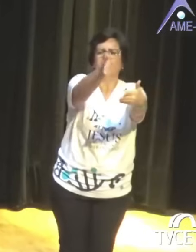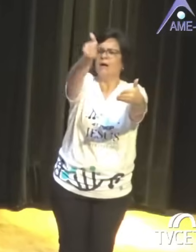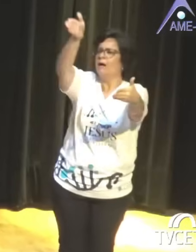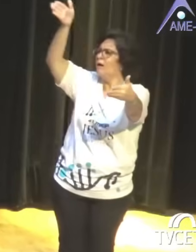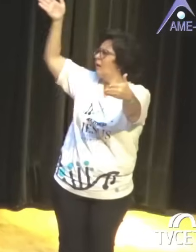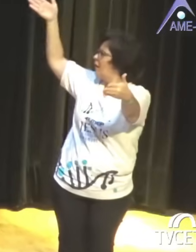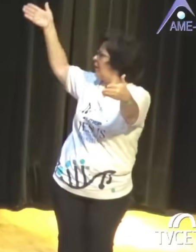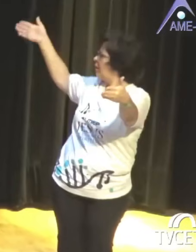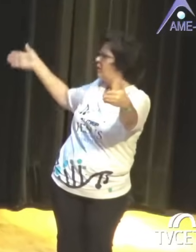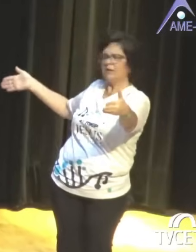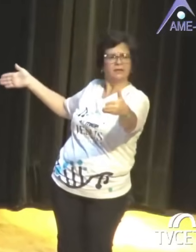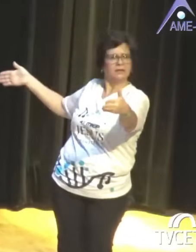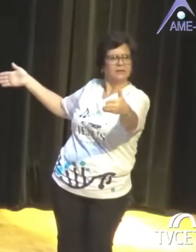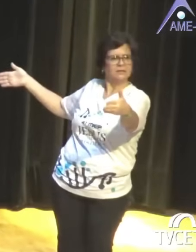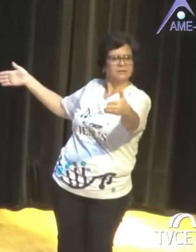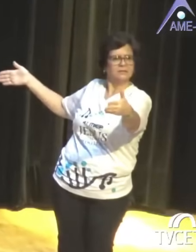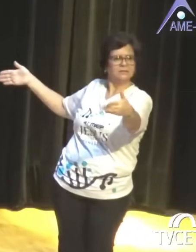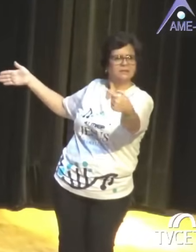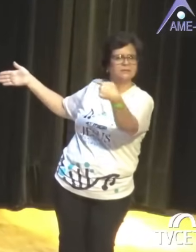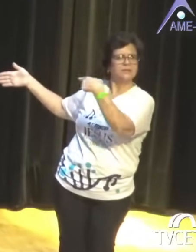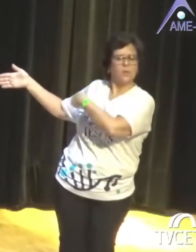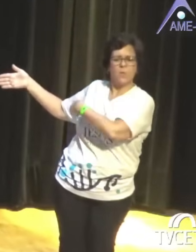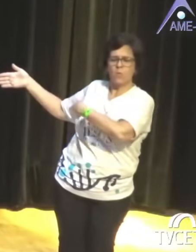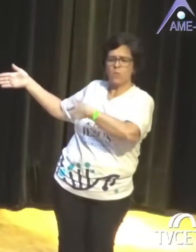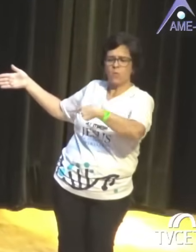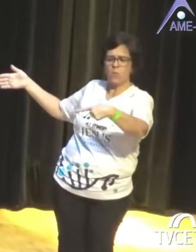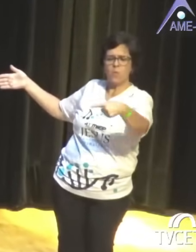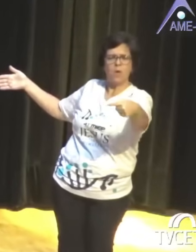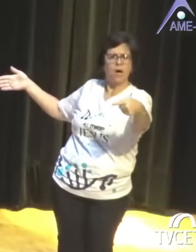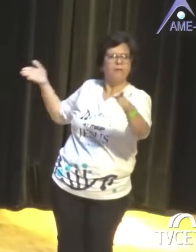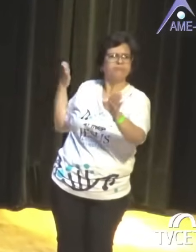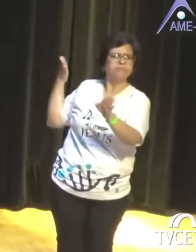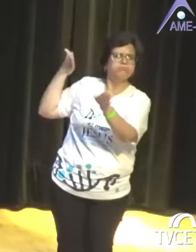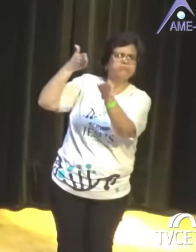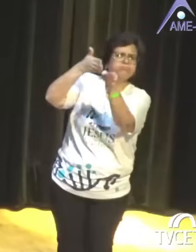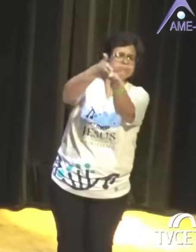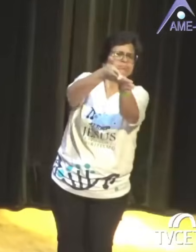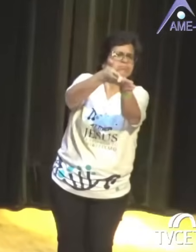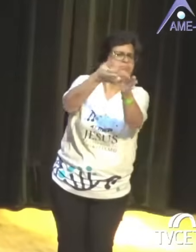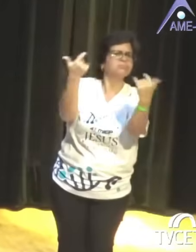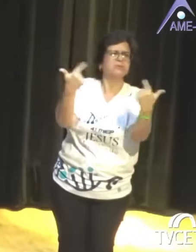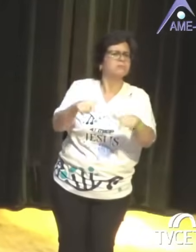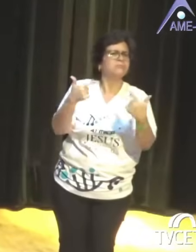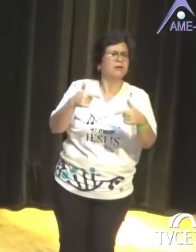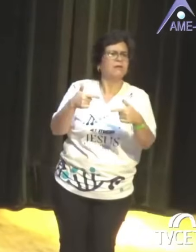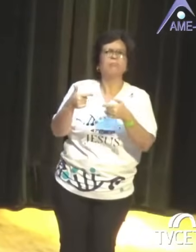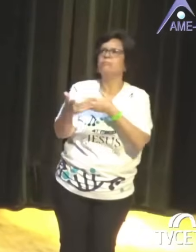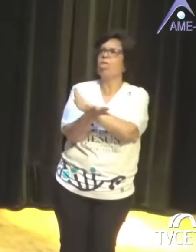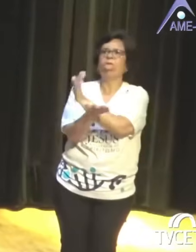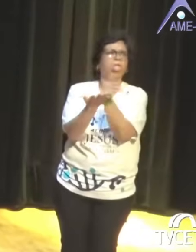tempo para trás se isso não tiver uma direção se não tiver uma